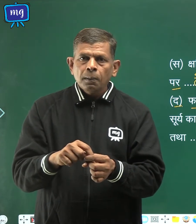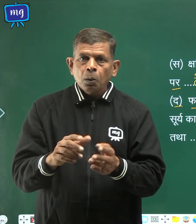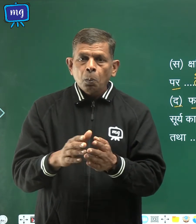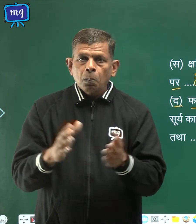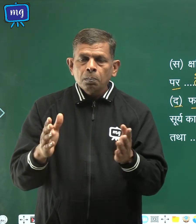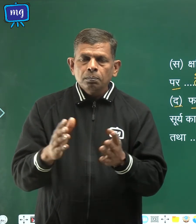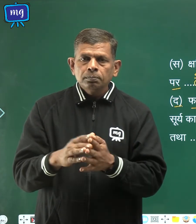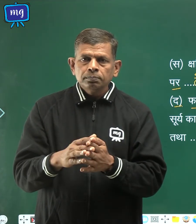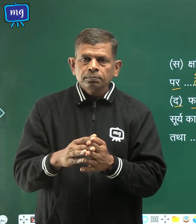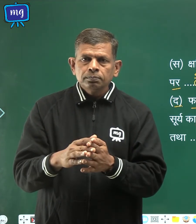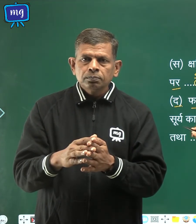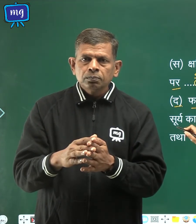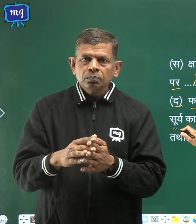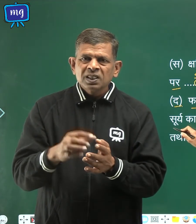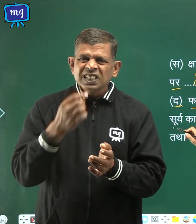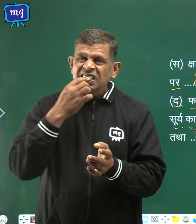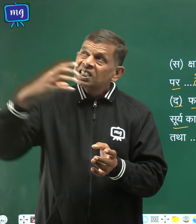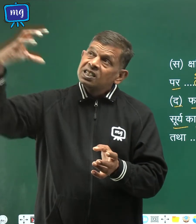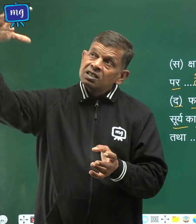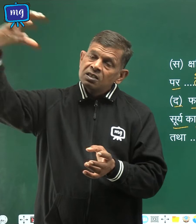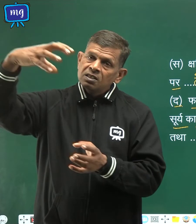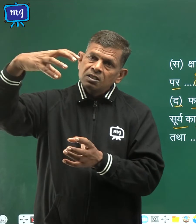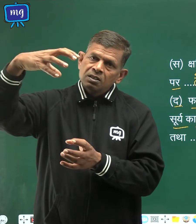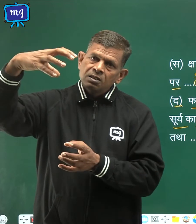पर्याप्त सूर्य का प्रकाश